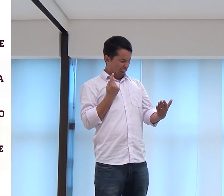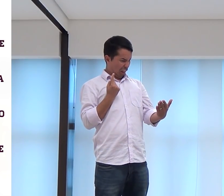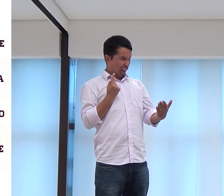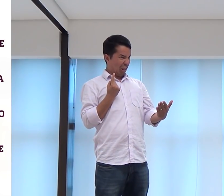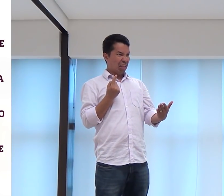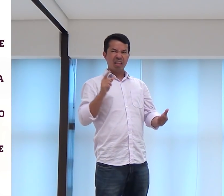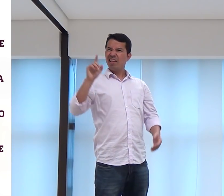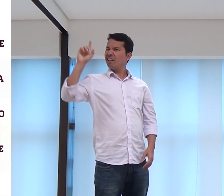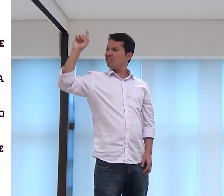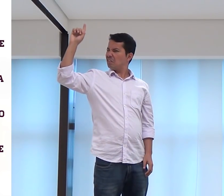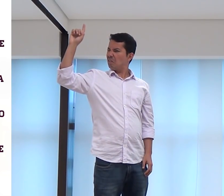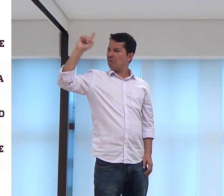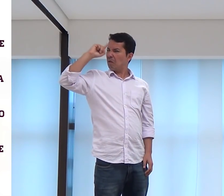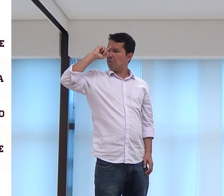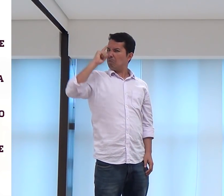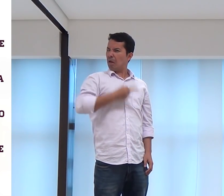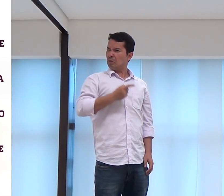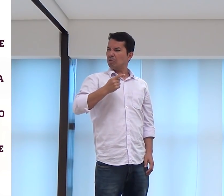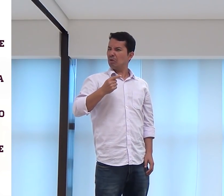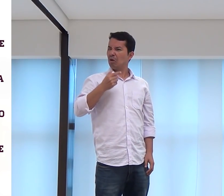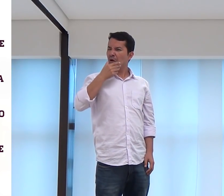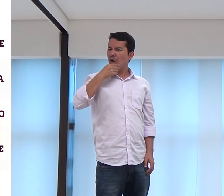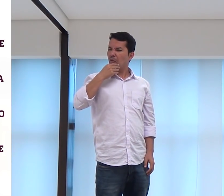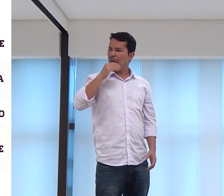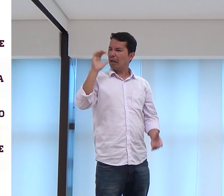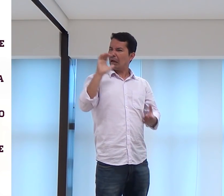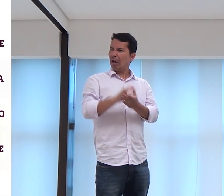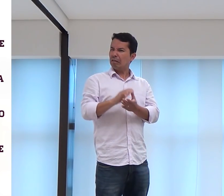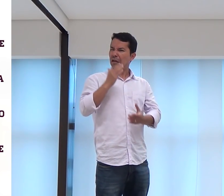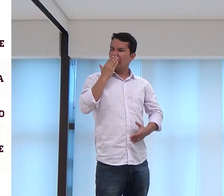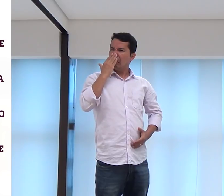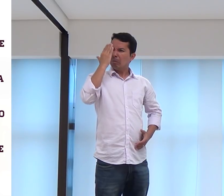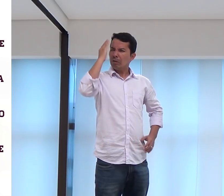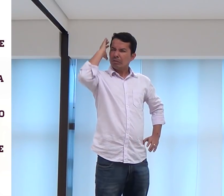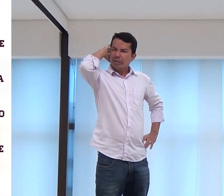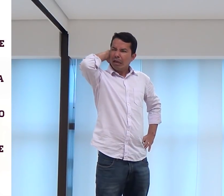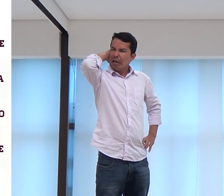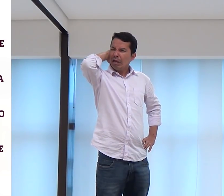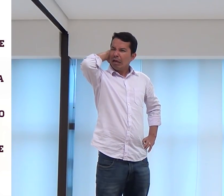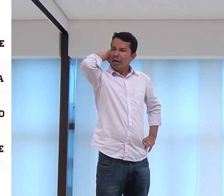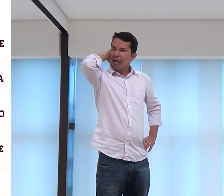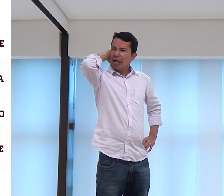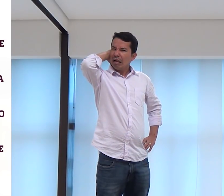Você encontra essa história, esse acontecimento. Deus ordenou que Oséias casasse com uma prostituta.